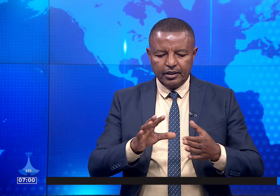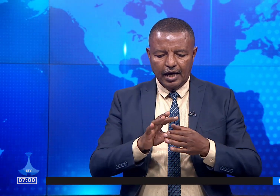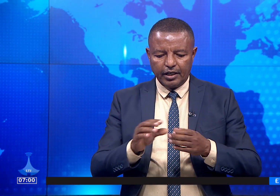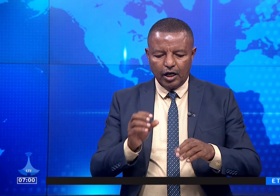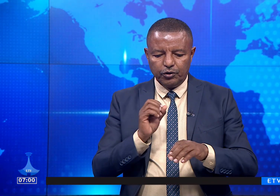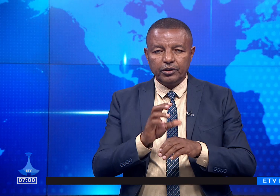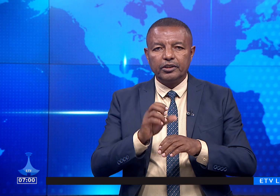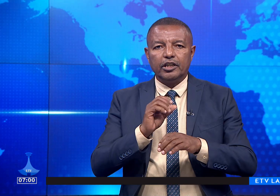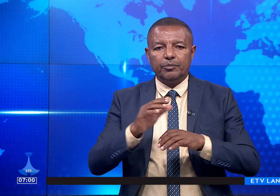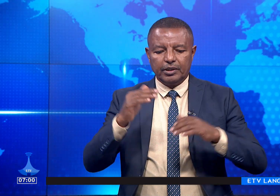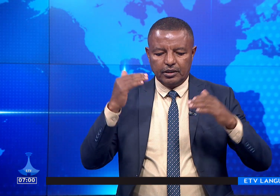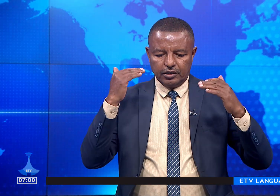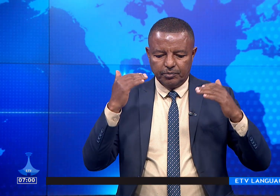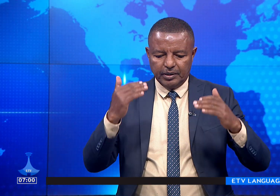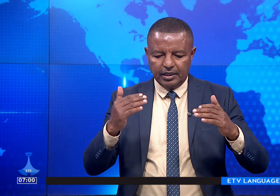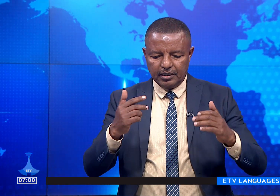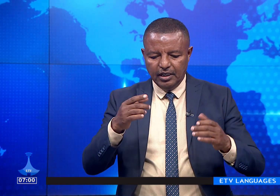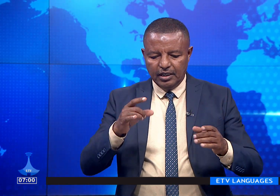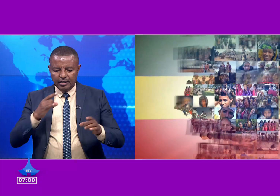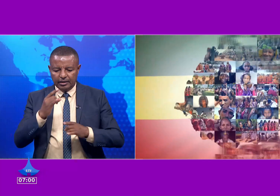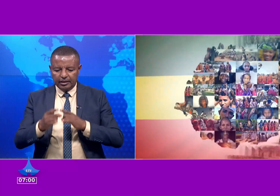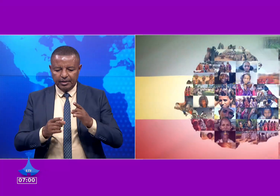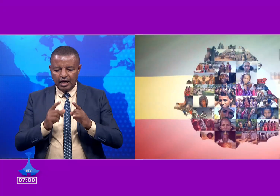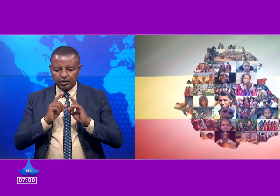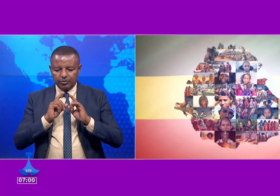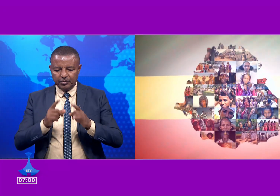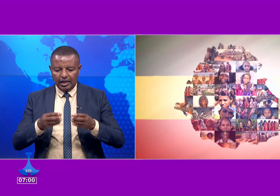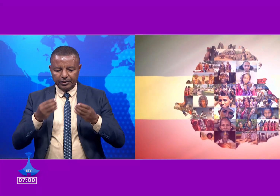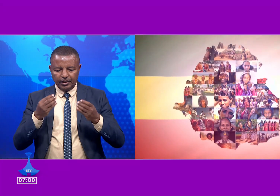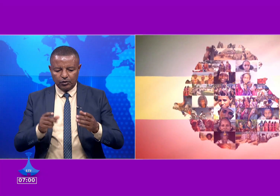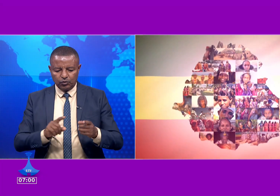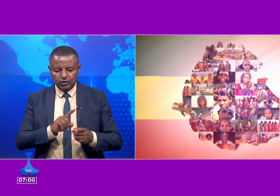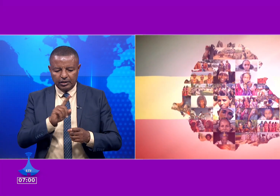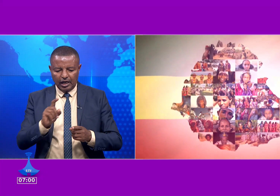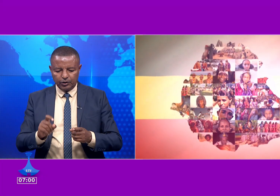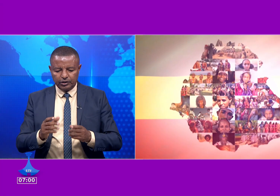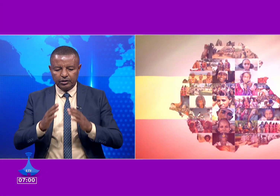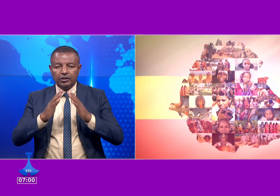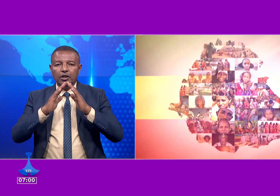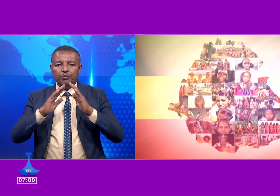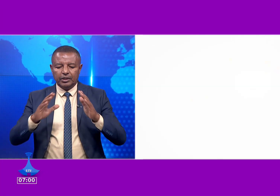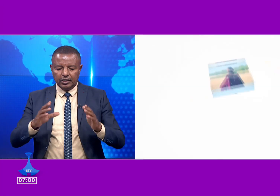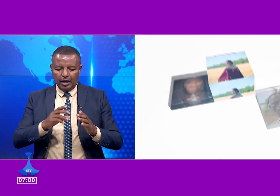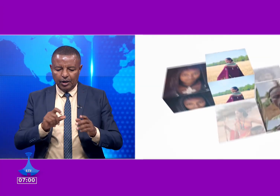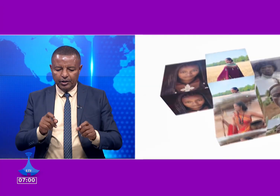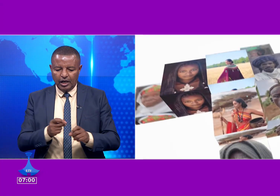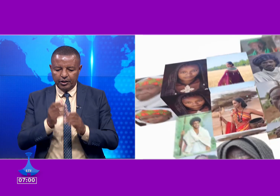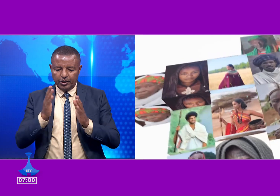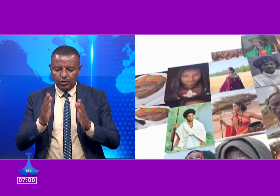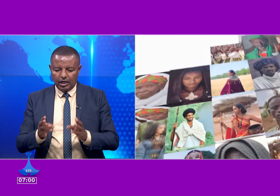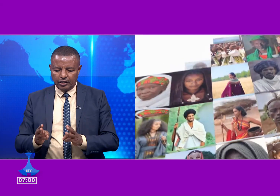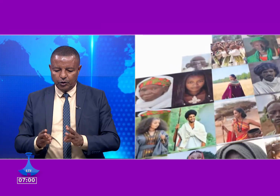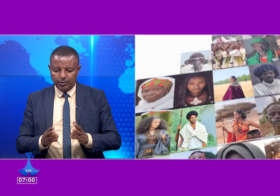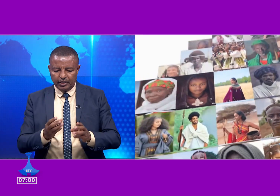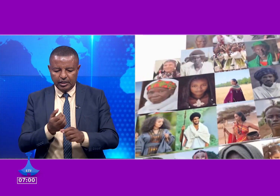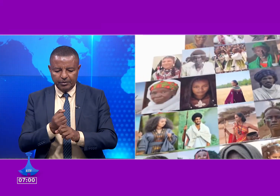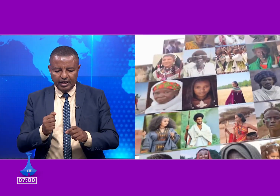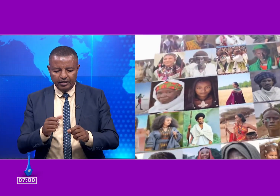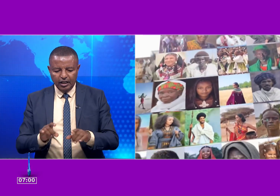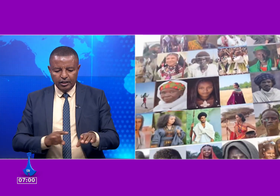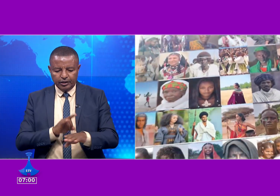ይህ ታሪካዊ የምክክር መድረክ ለዘመናት ምላሽ ያጡ ጥያቄዎችን በሰላማዊና ዲሞክራሲያዊ